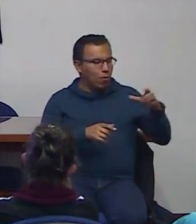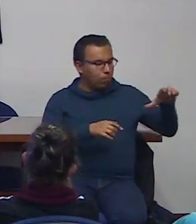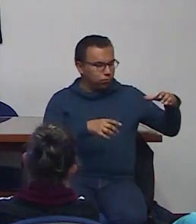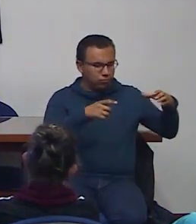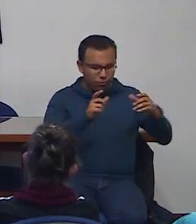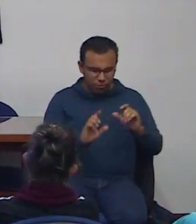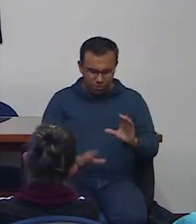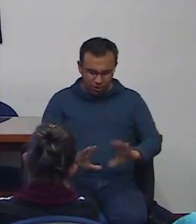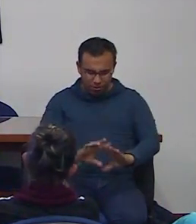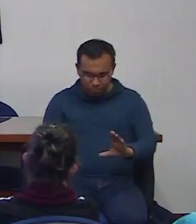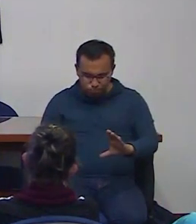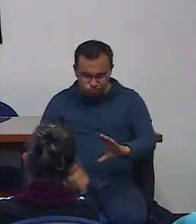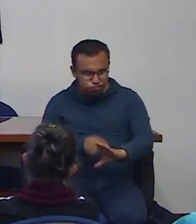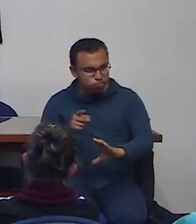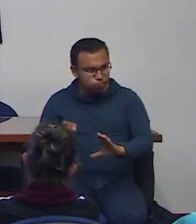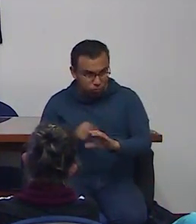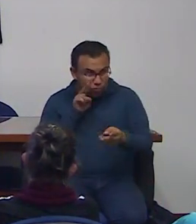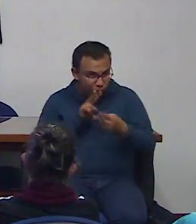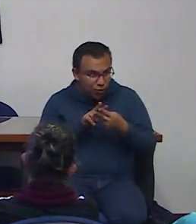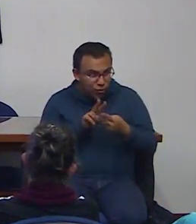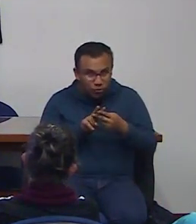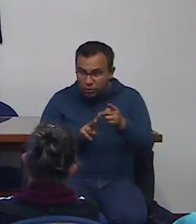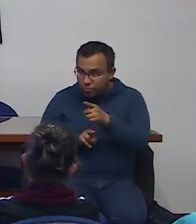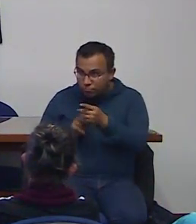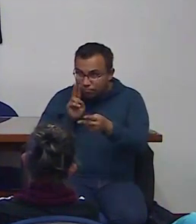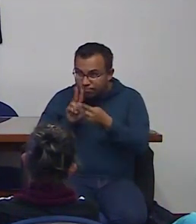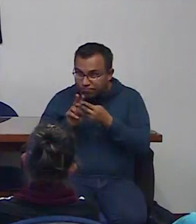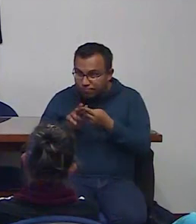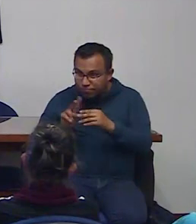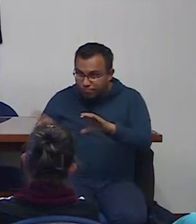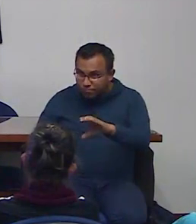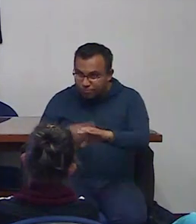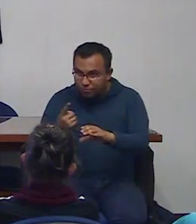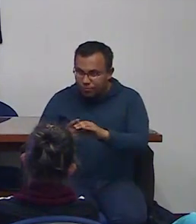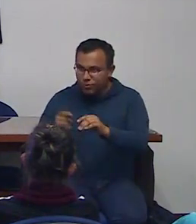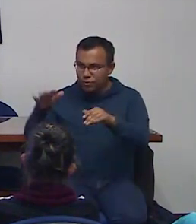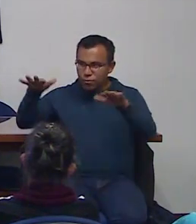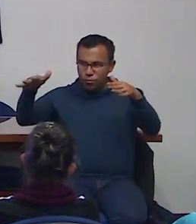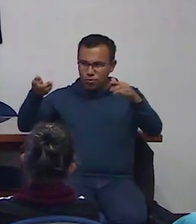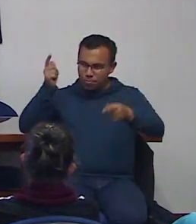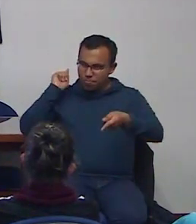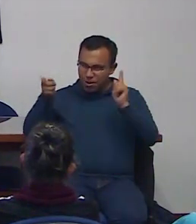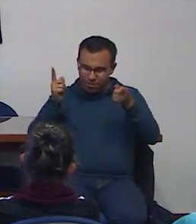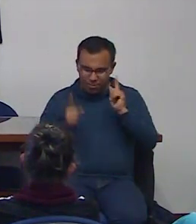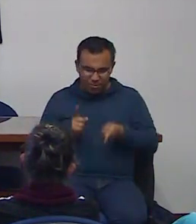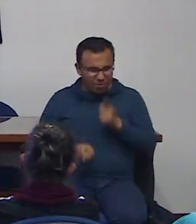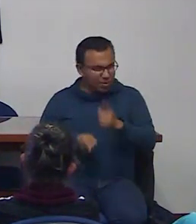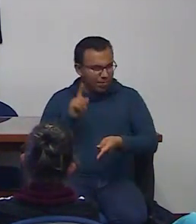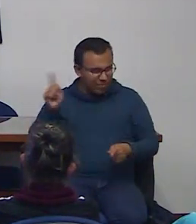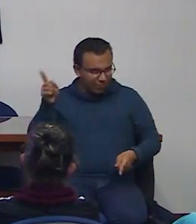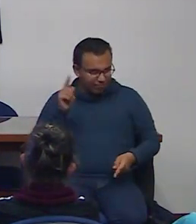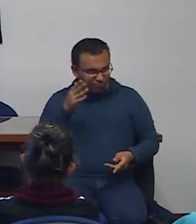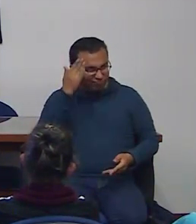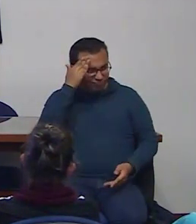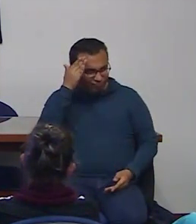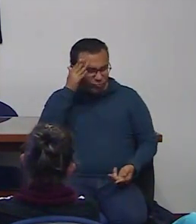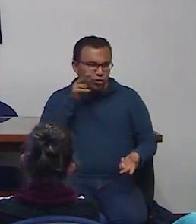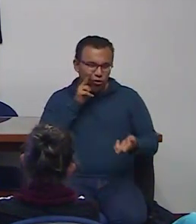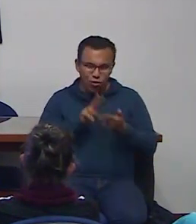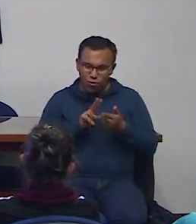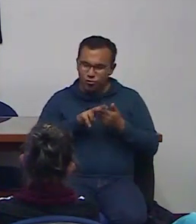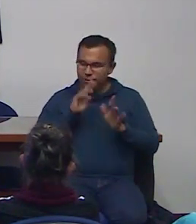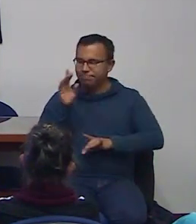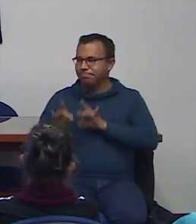muchos tambores cierto alguien no conoce la batería acá Todos saben de qué les estoy hablando